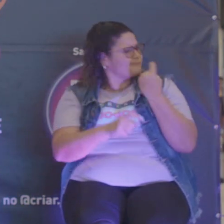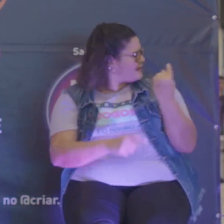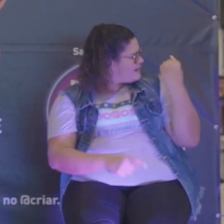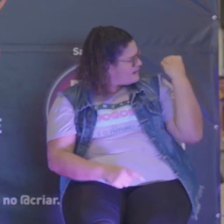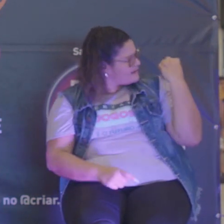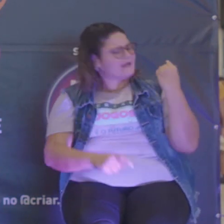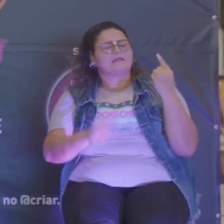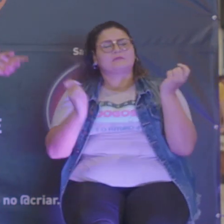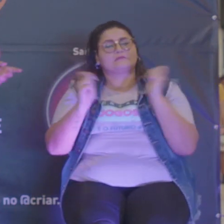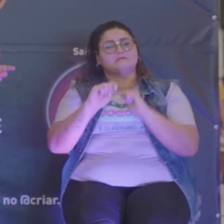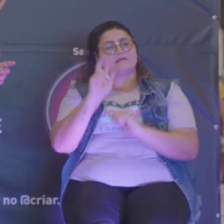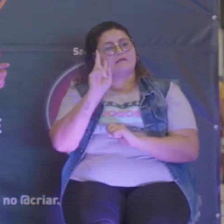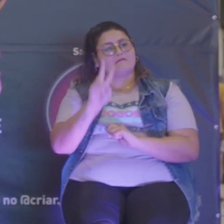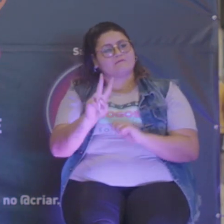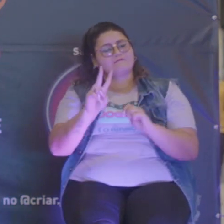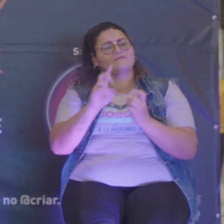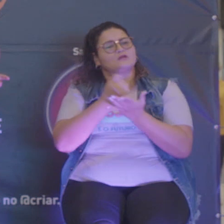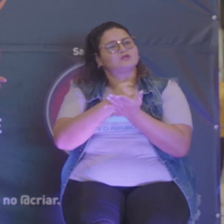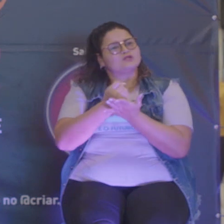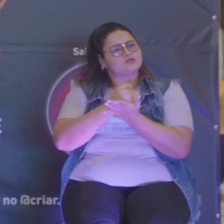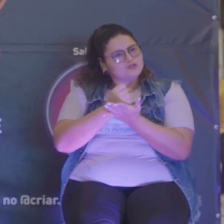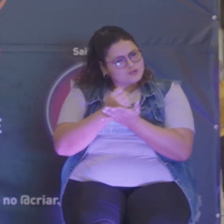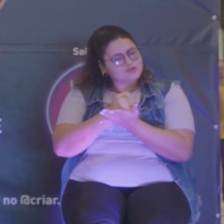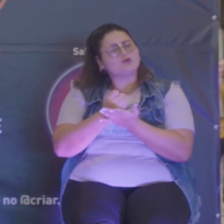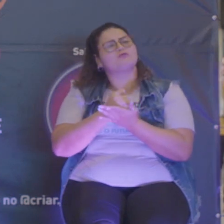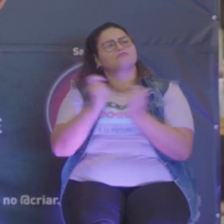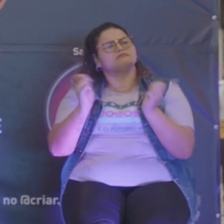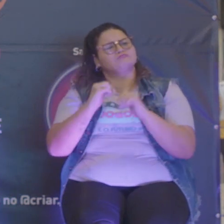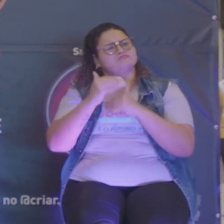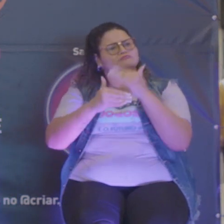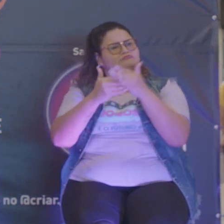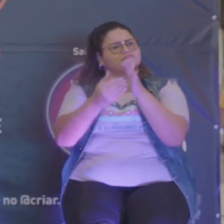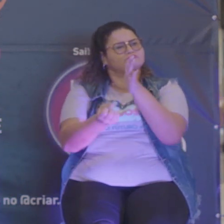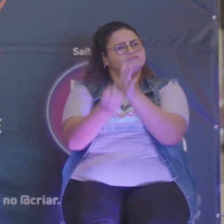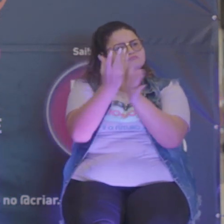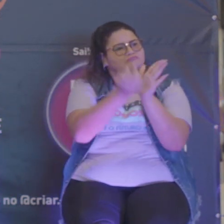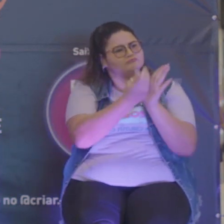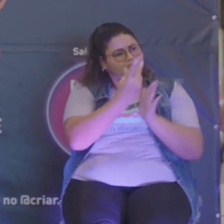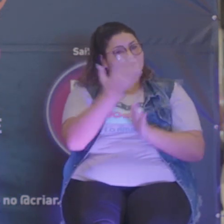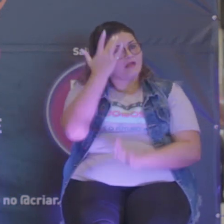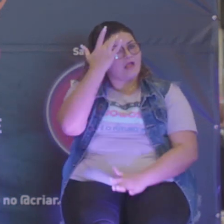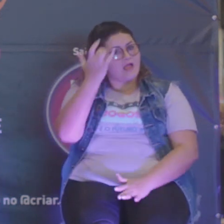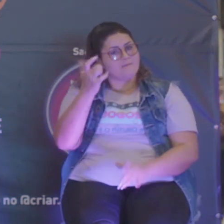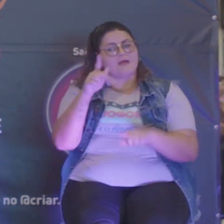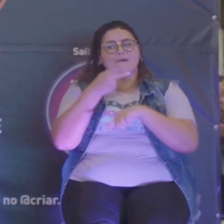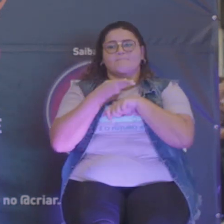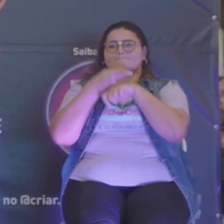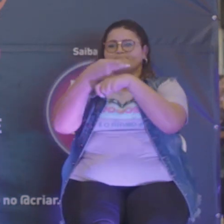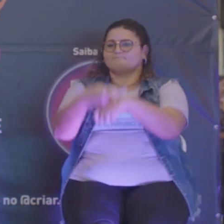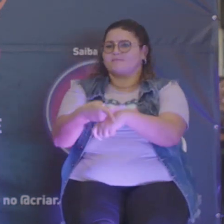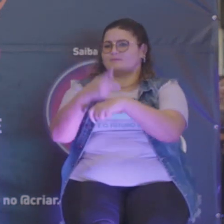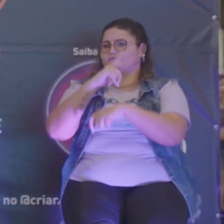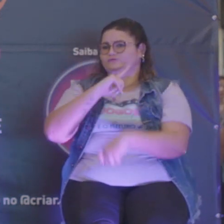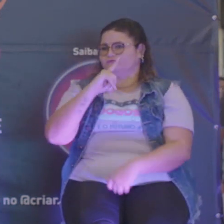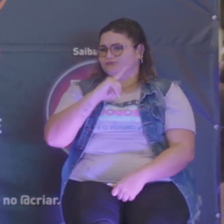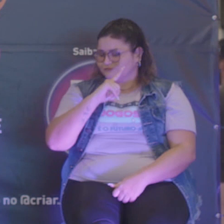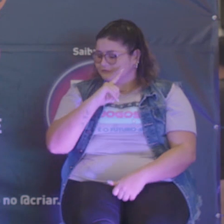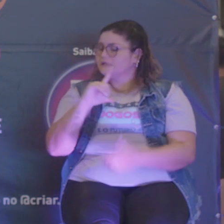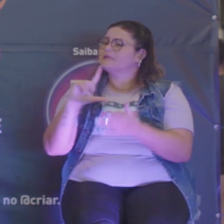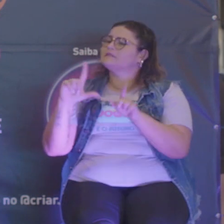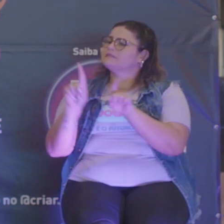né, vendo ali a Arena Game Jam, onde tem jovens construindo o seu jogo, e amanhã vai ter uma premiação, e também